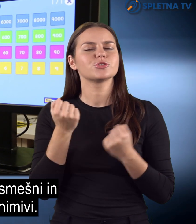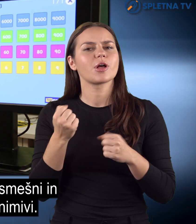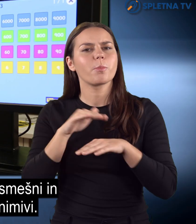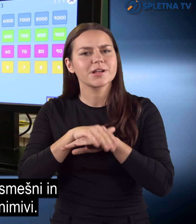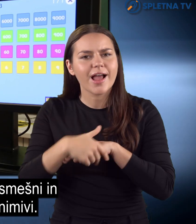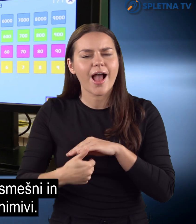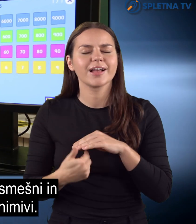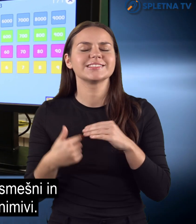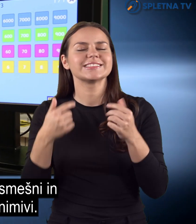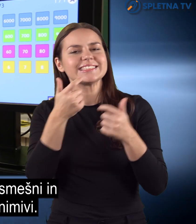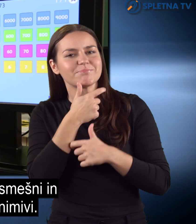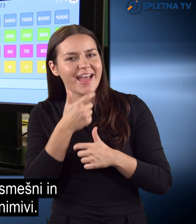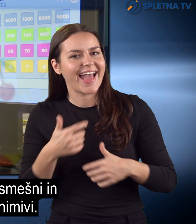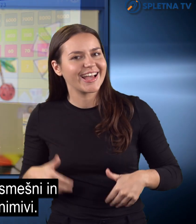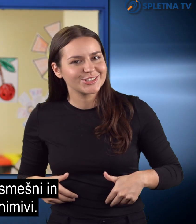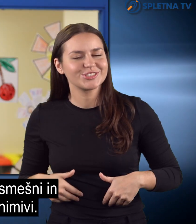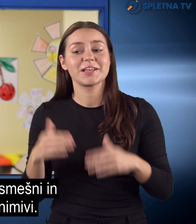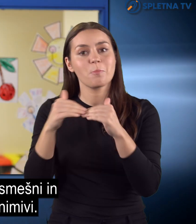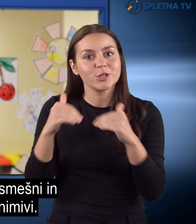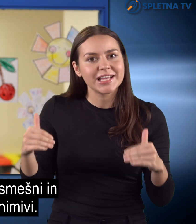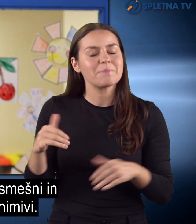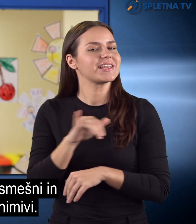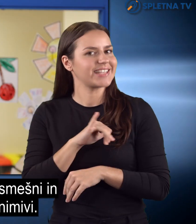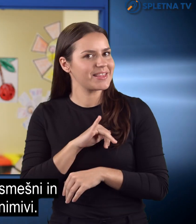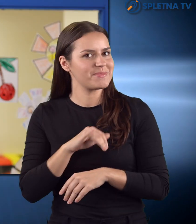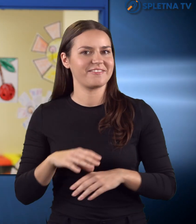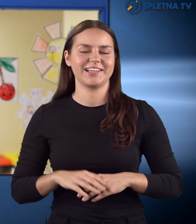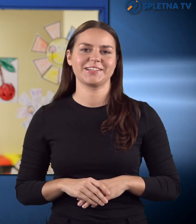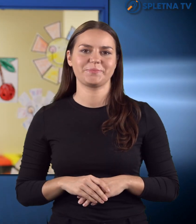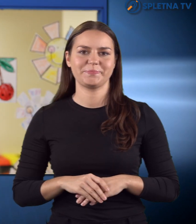prijazni, smešni in posebni in zanimivi.